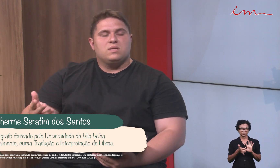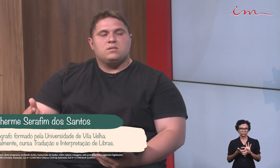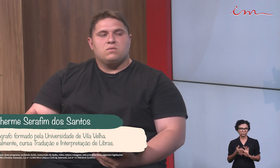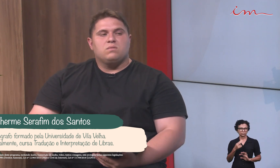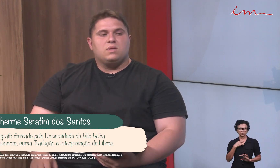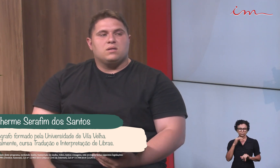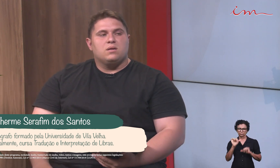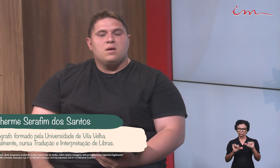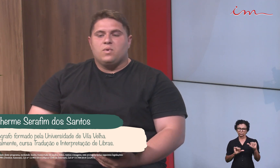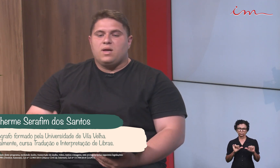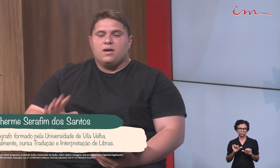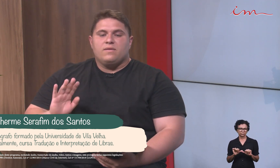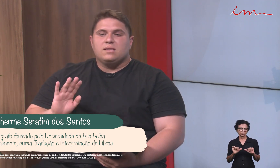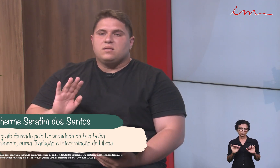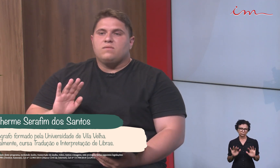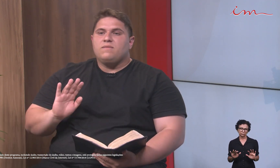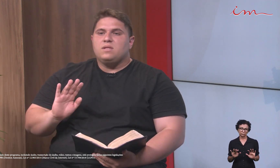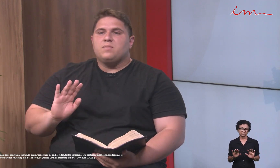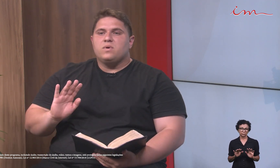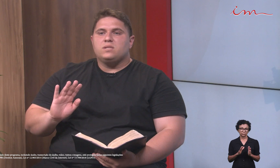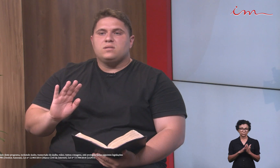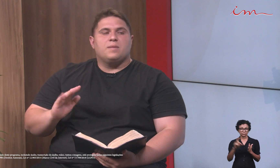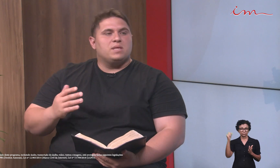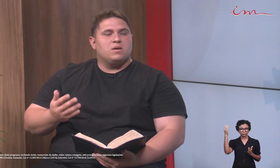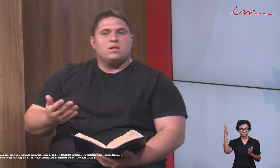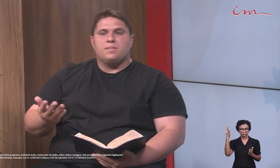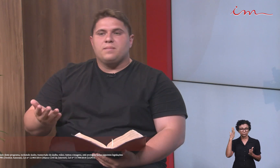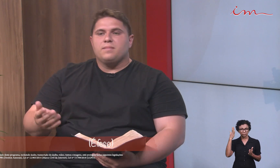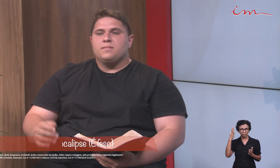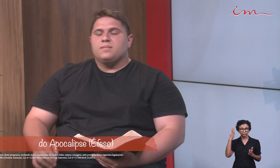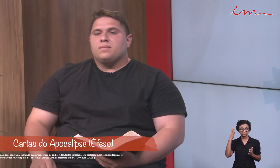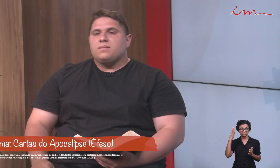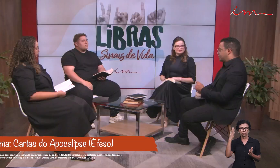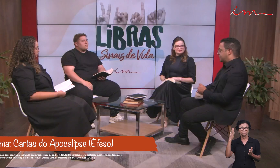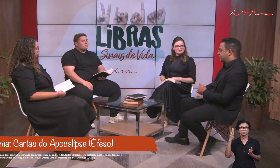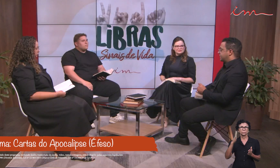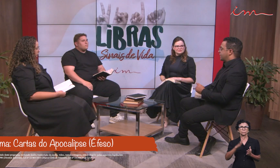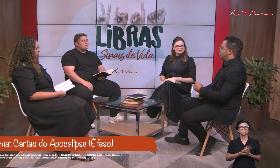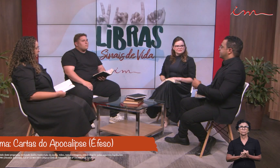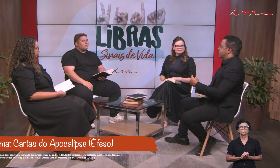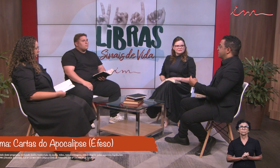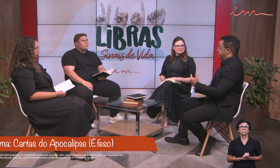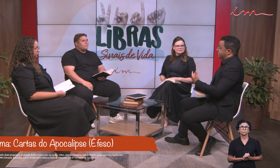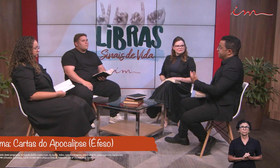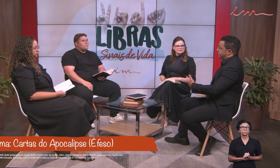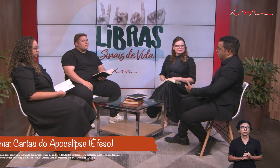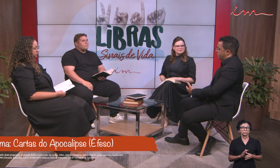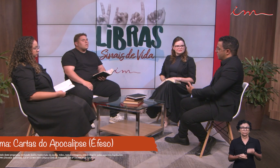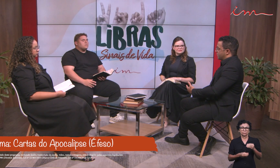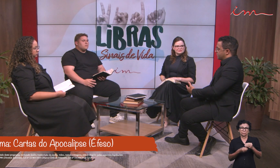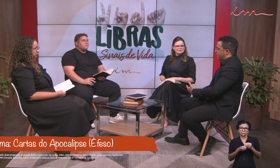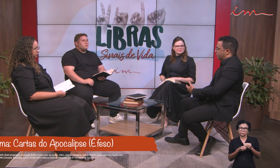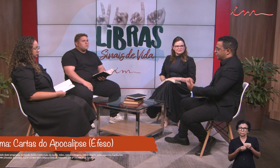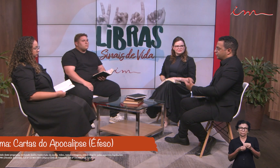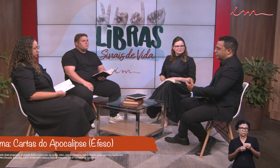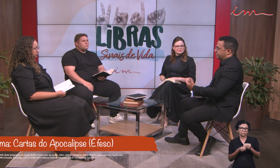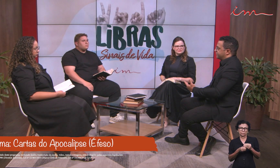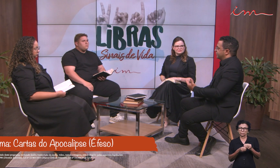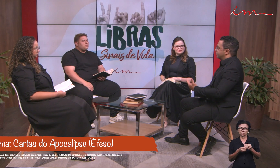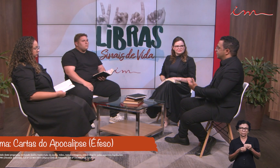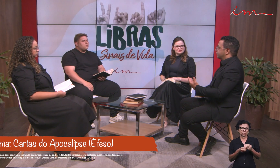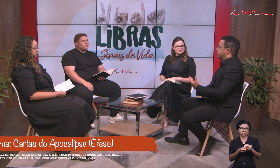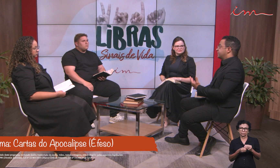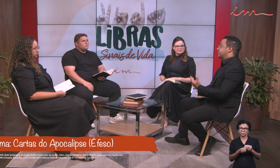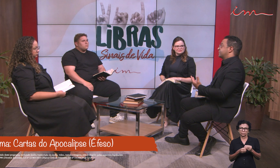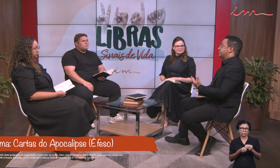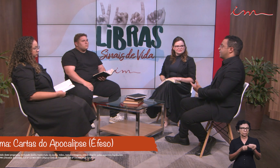toda que está sendo contada. Porque a revelação vai vir depois, na hora da... Nem diminuir e nem aumentar, mas ser fiel. Né? Exatamente. Os autores falam